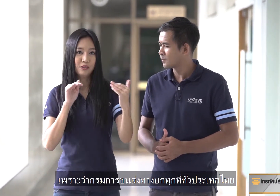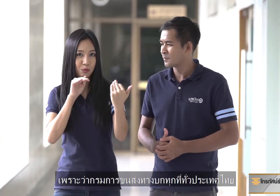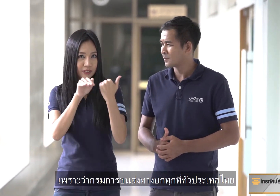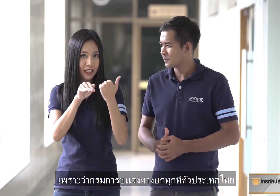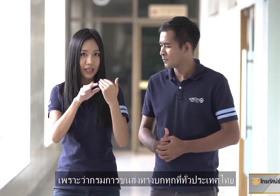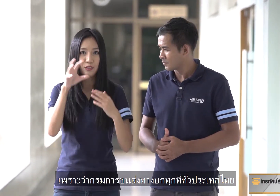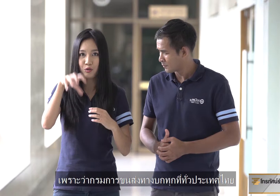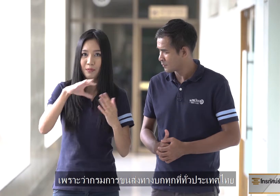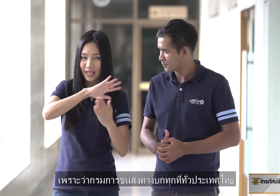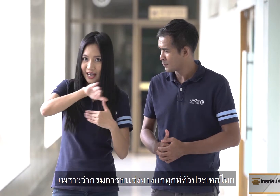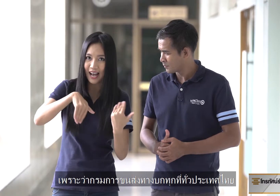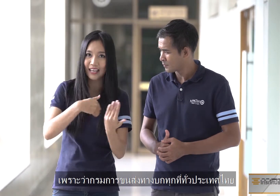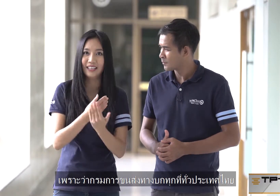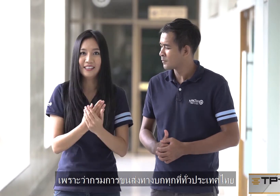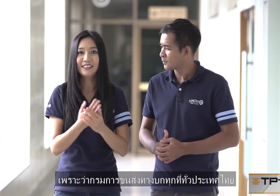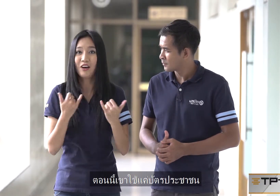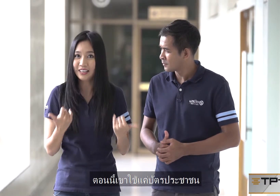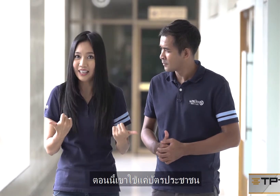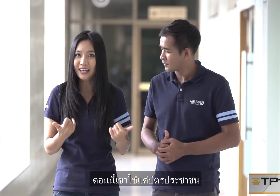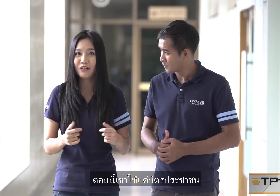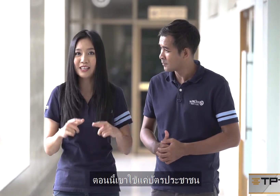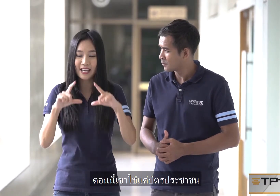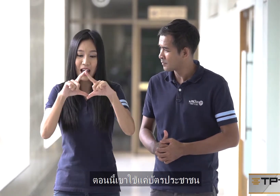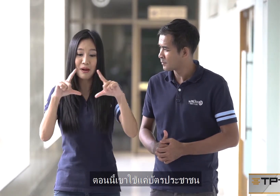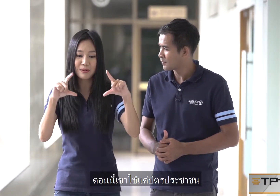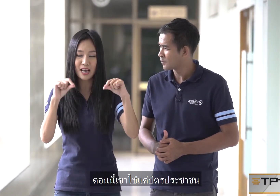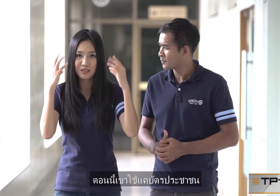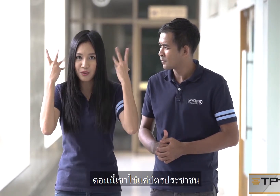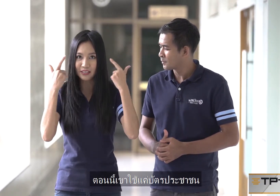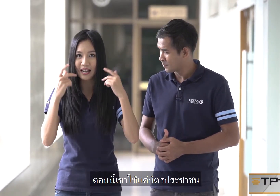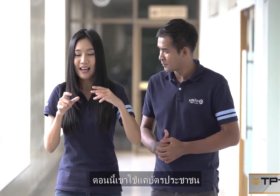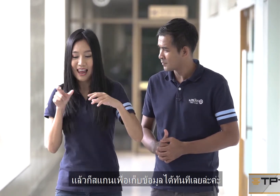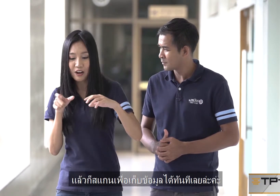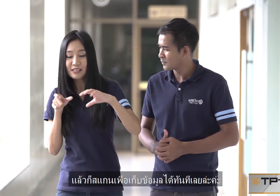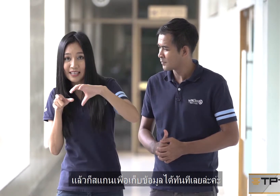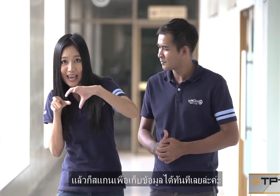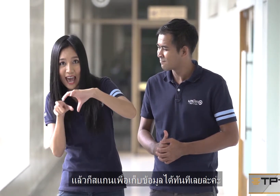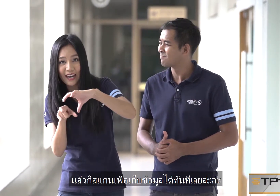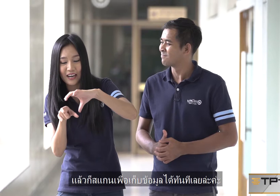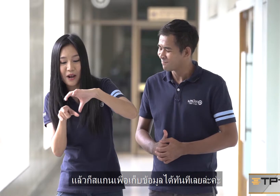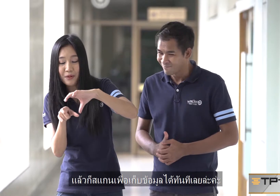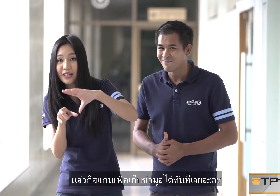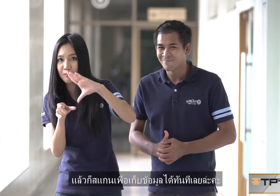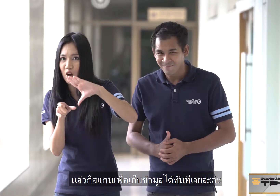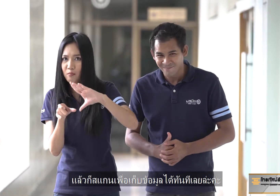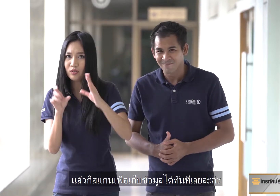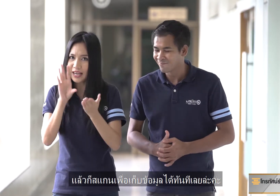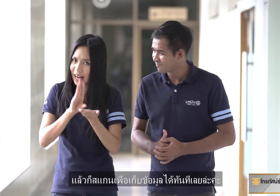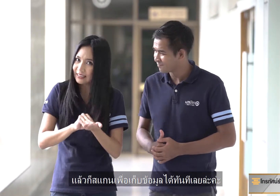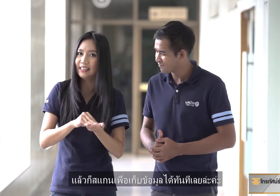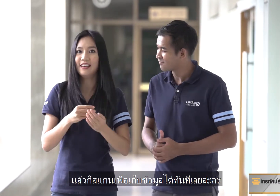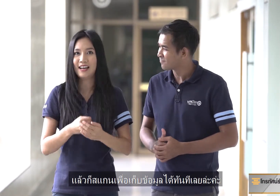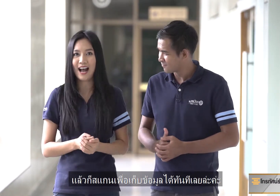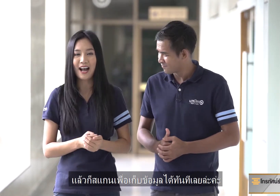กทุกที่ทั่วประเทศไทยตอนนี้เขาใช้แค่บัตรประชาชนและก็สแกนเพื่อเก็บข้อมูล